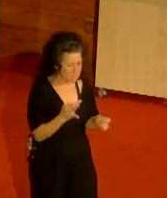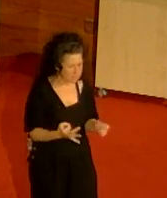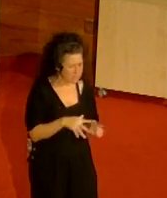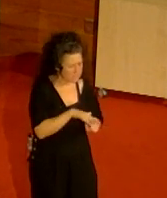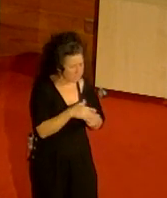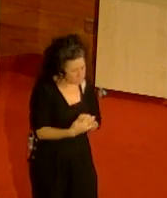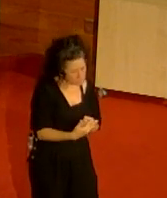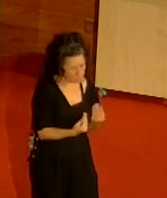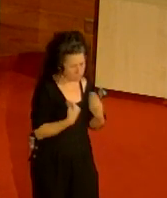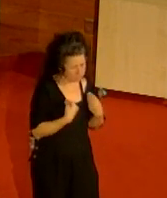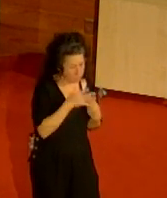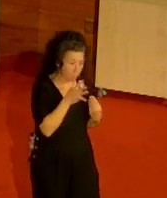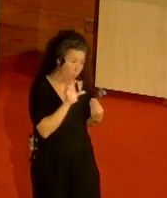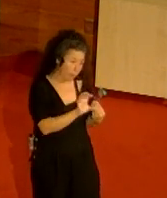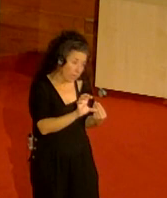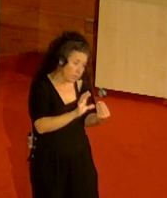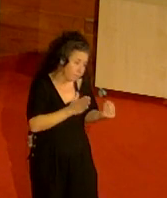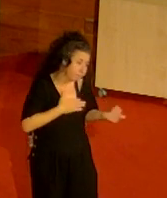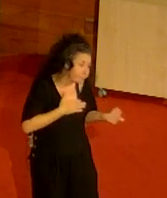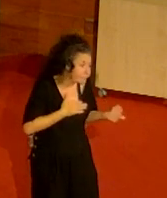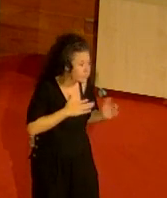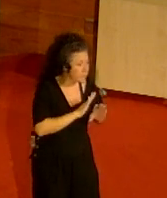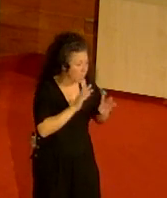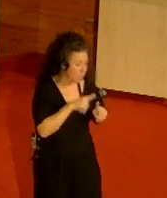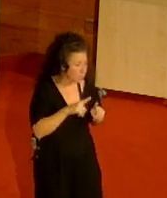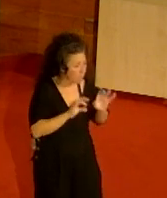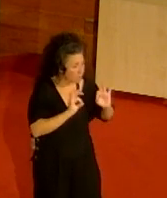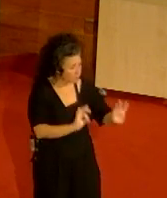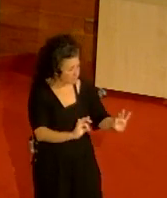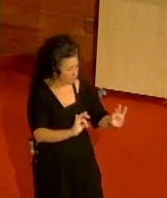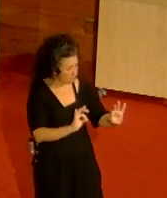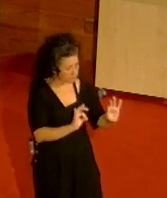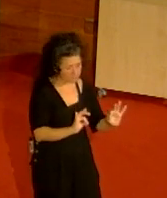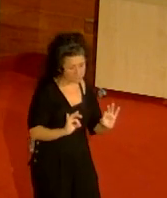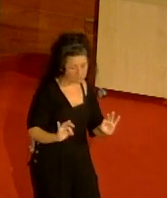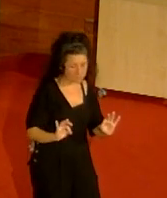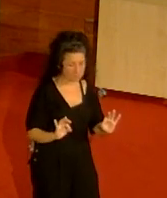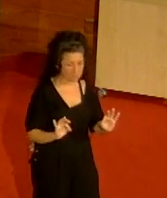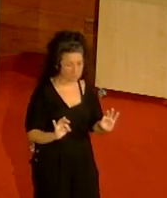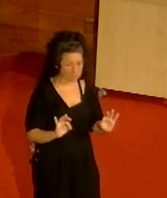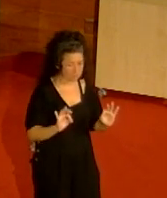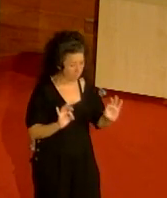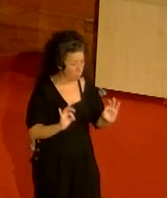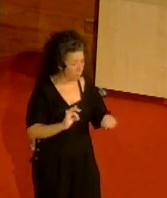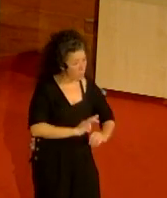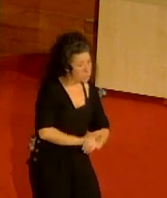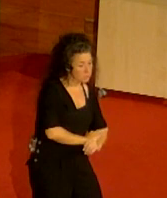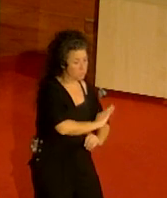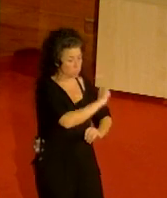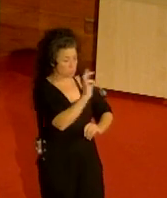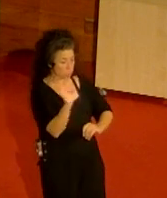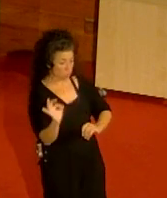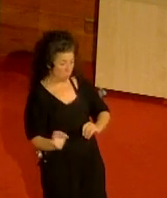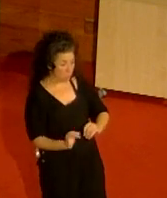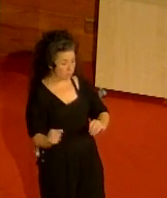porque son de ese país y punto, las cosas son así, de la misma manera que cada día a la mañana sale el sol y por la noche sale la luna, ¿no?